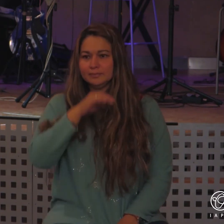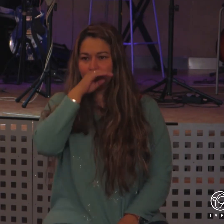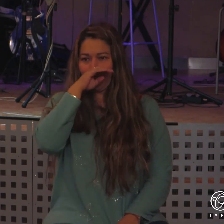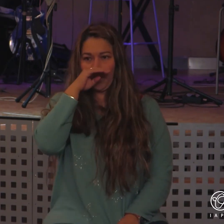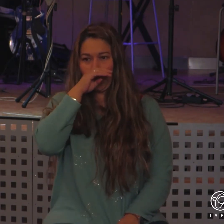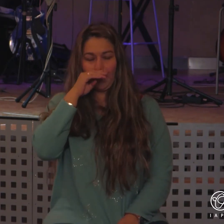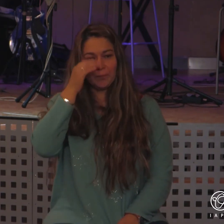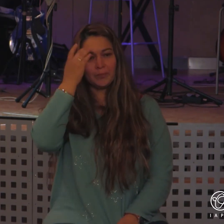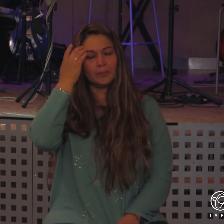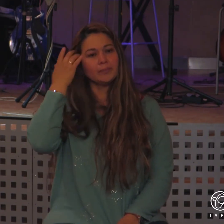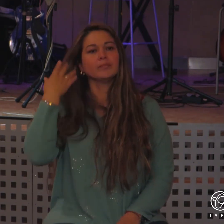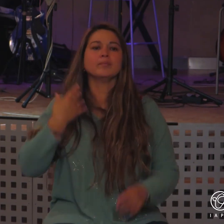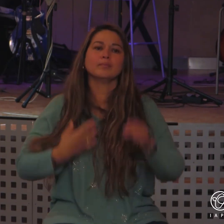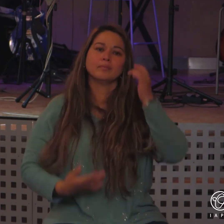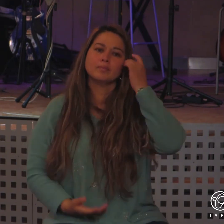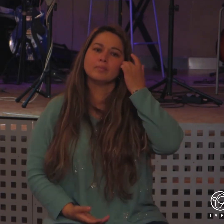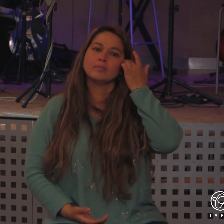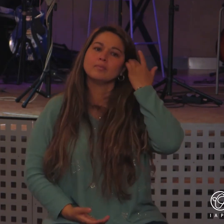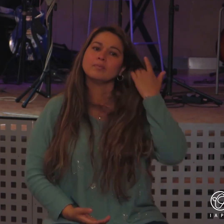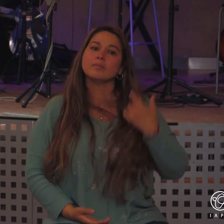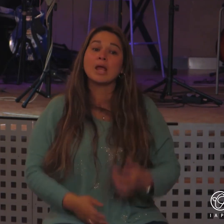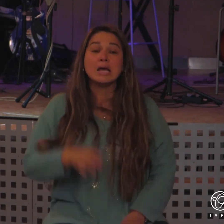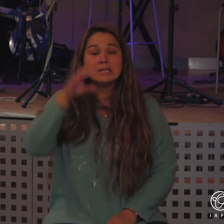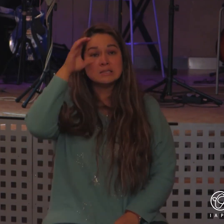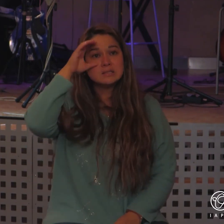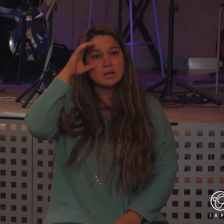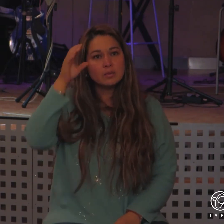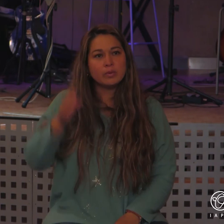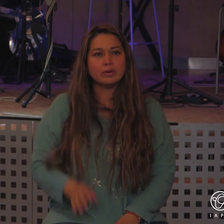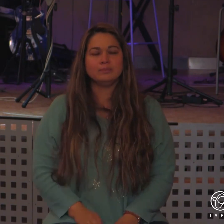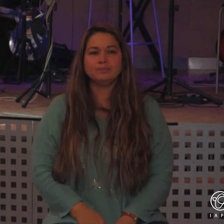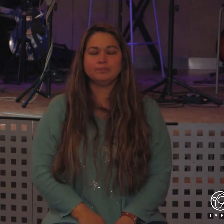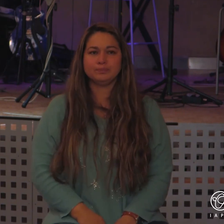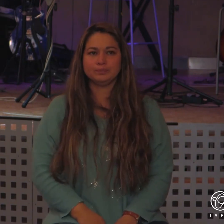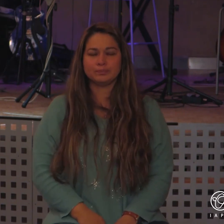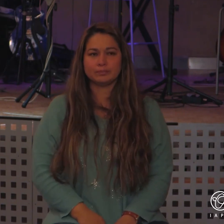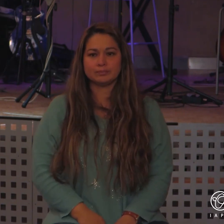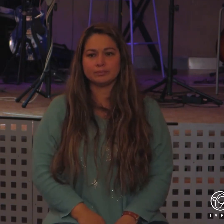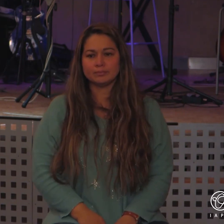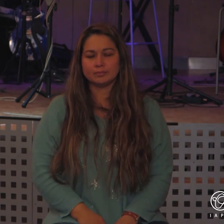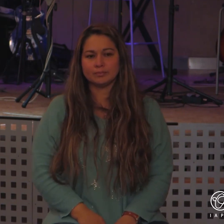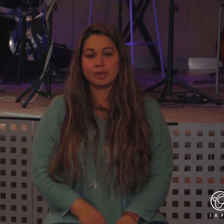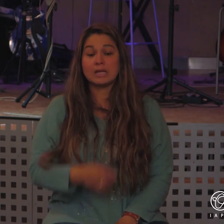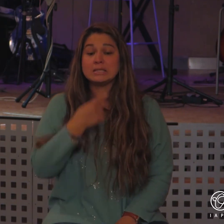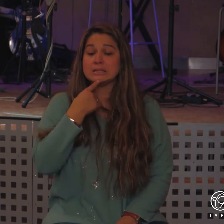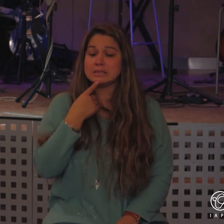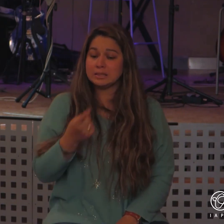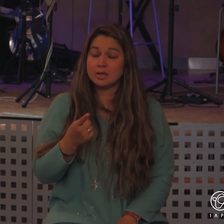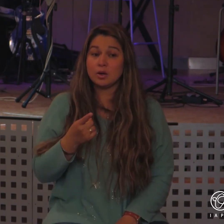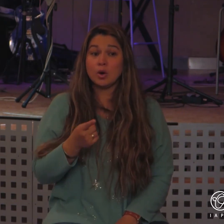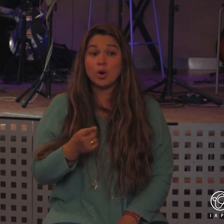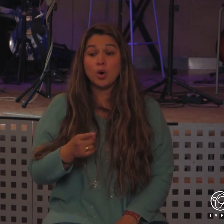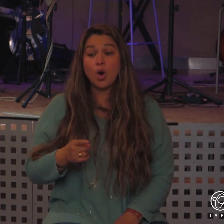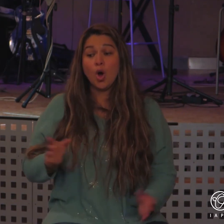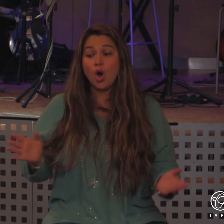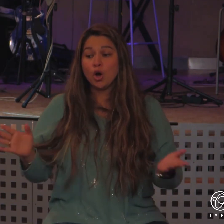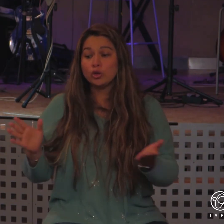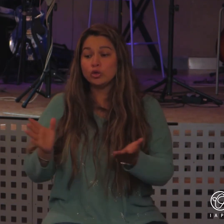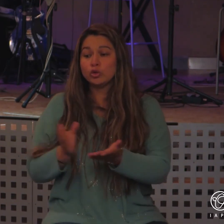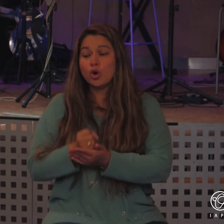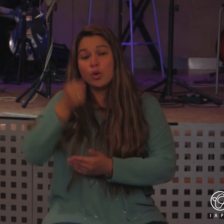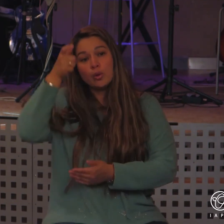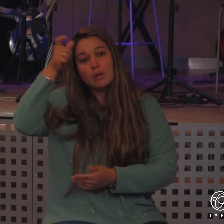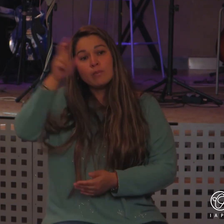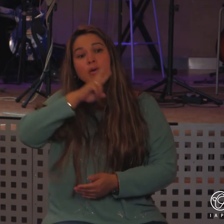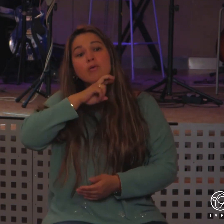Rápido por este asunto. Verso 5. He empezado leyendo. Y Samuel dijo, reunid a todo